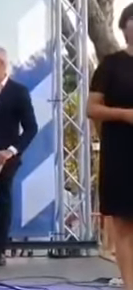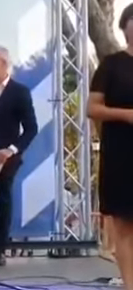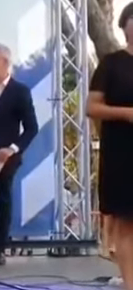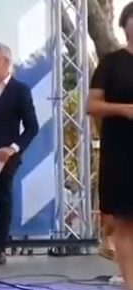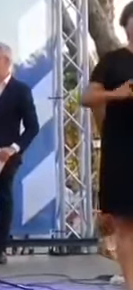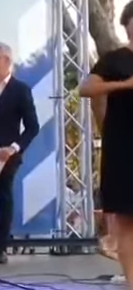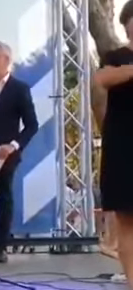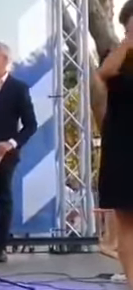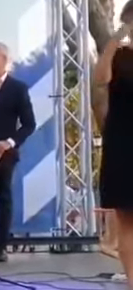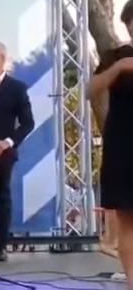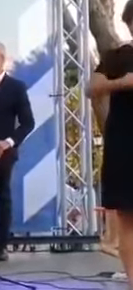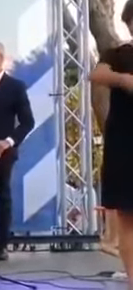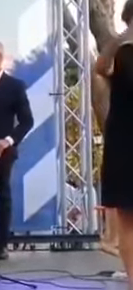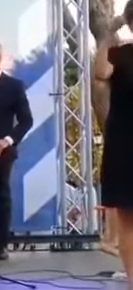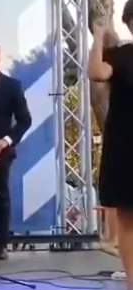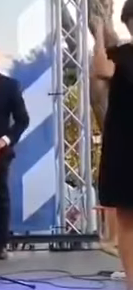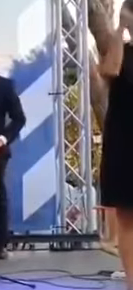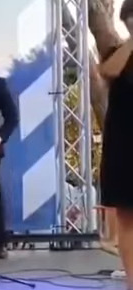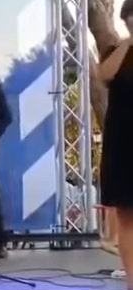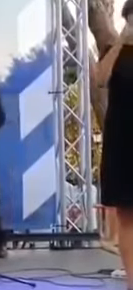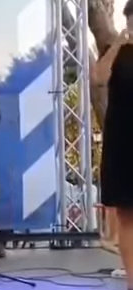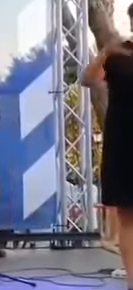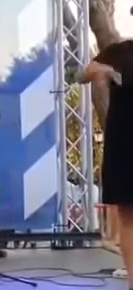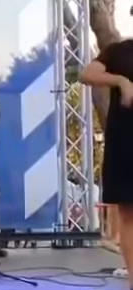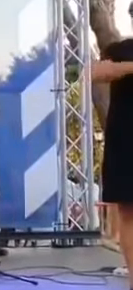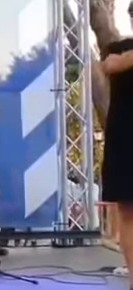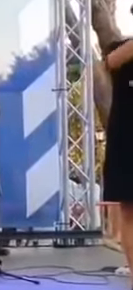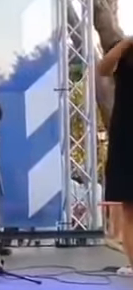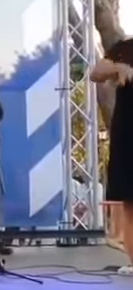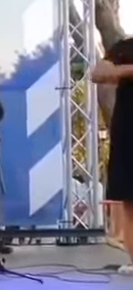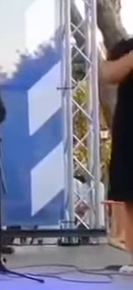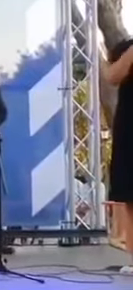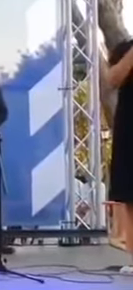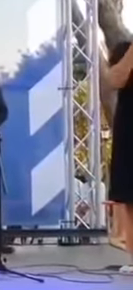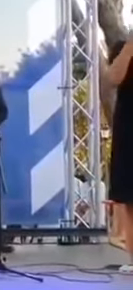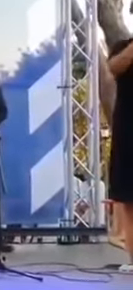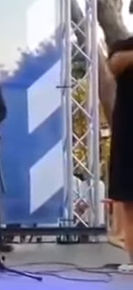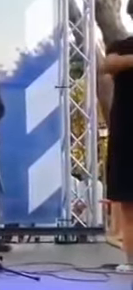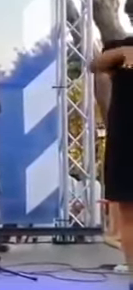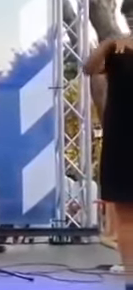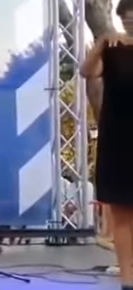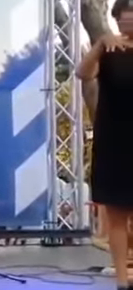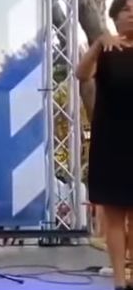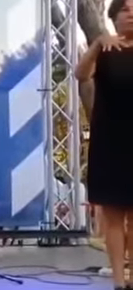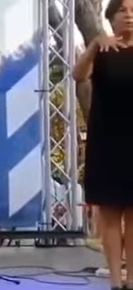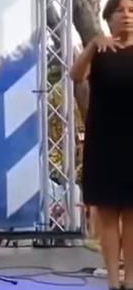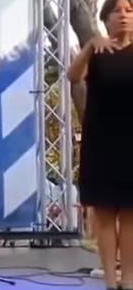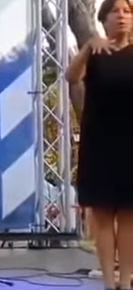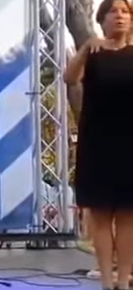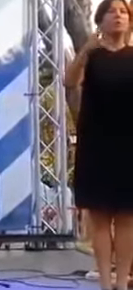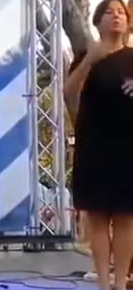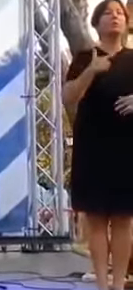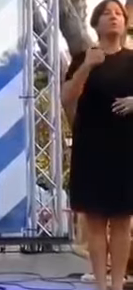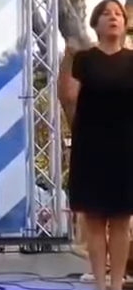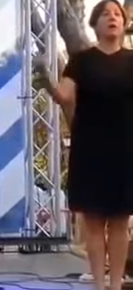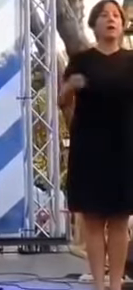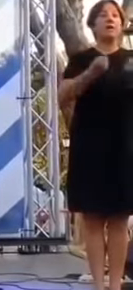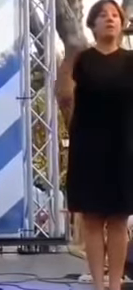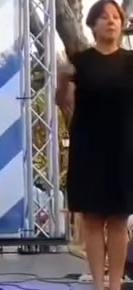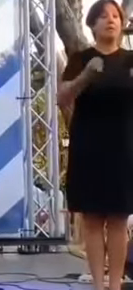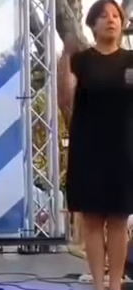Sono giornate difficili, sono giornate caotiche in Parlamento, c'è una campagna